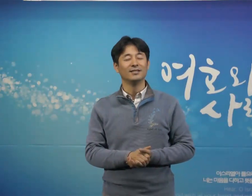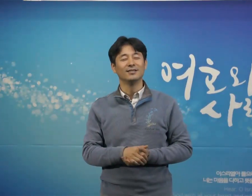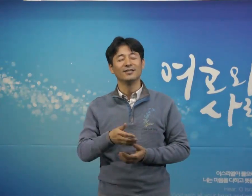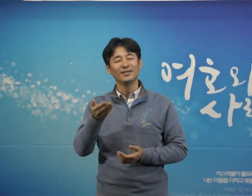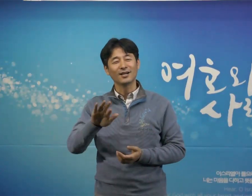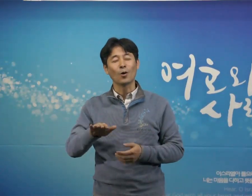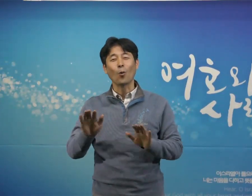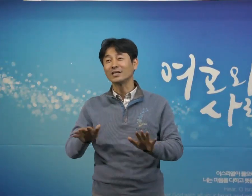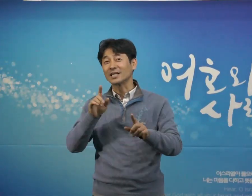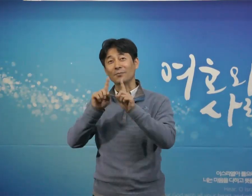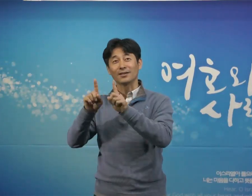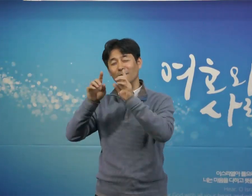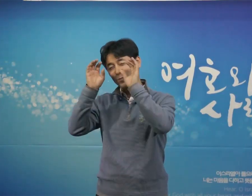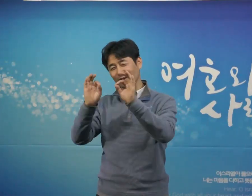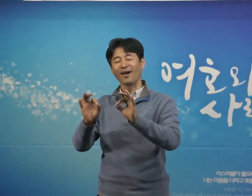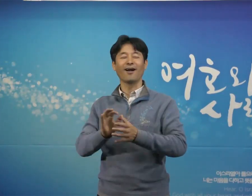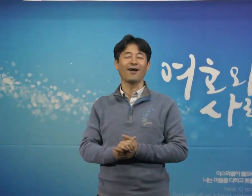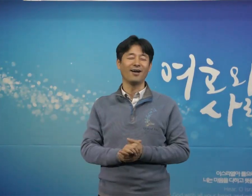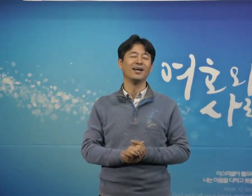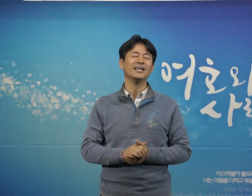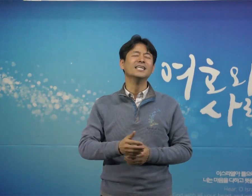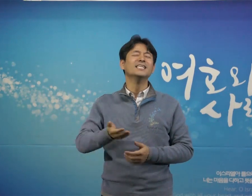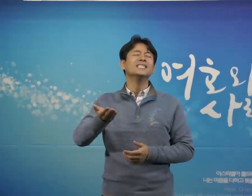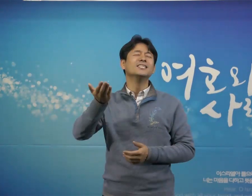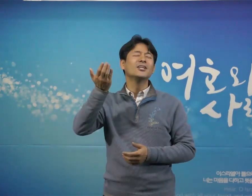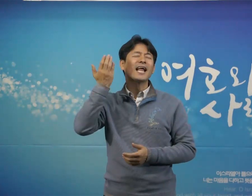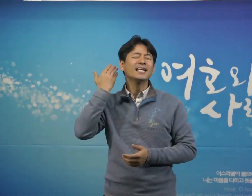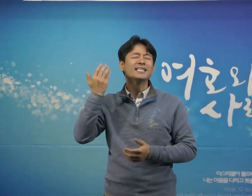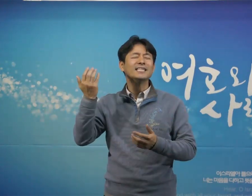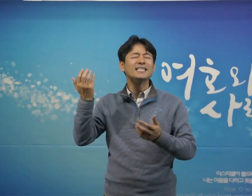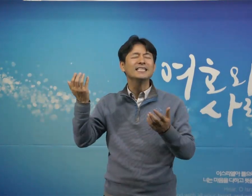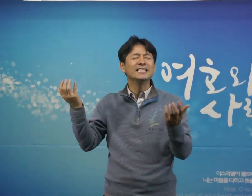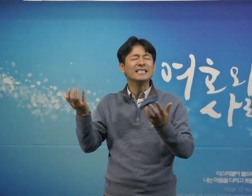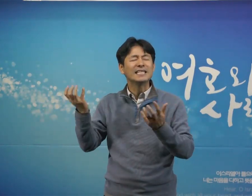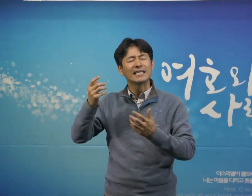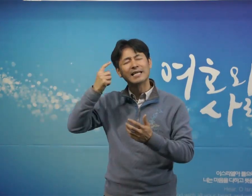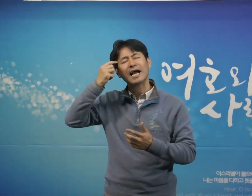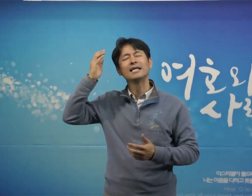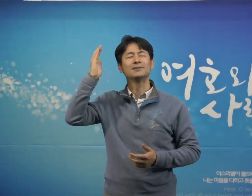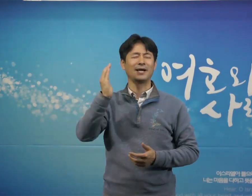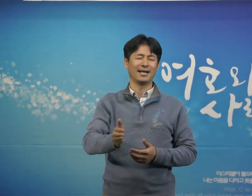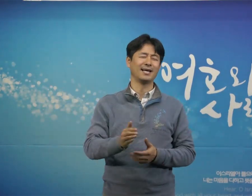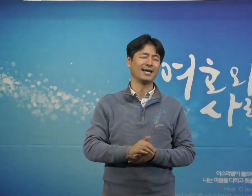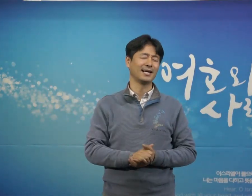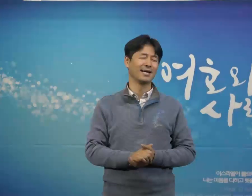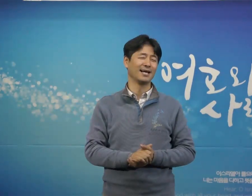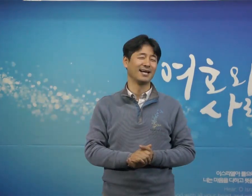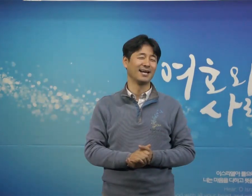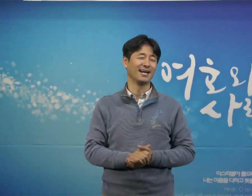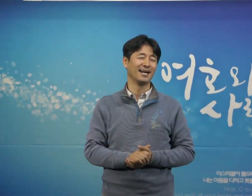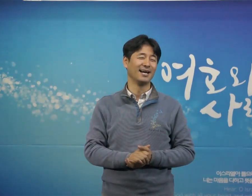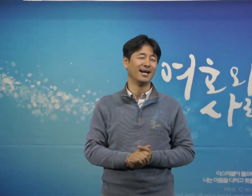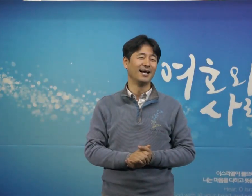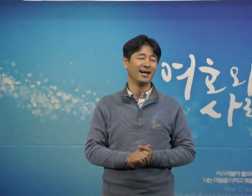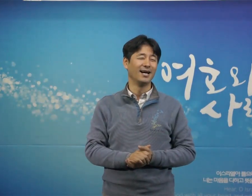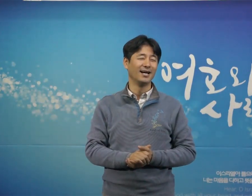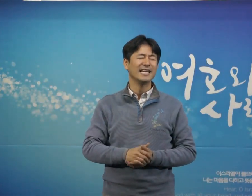있다는 게 중요한 것 같습니다. 오늘 말씀을 보면서 옛적 일들을 기억하지 말라